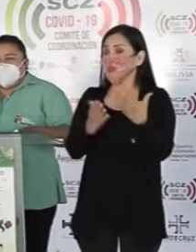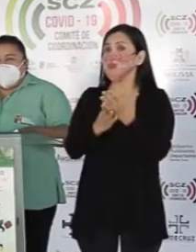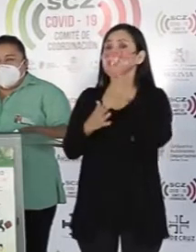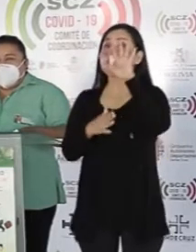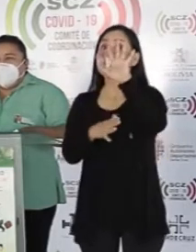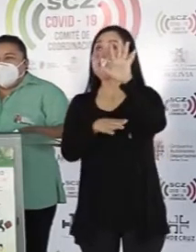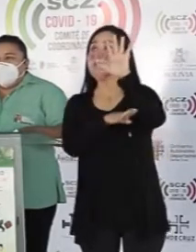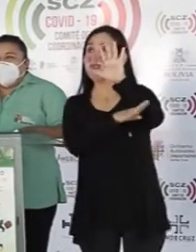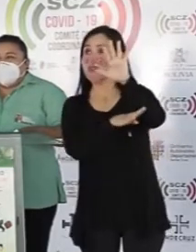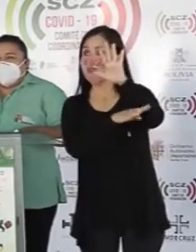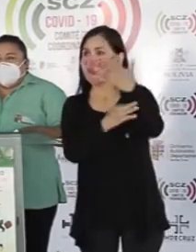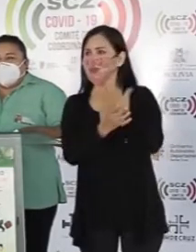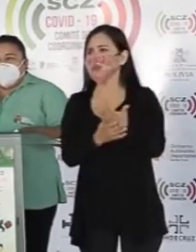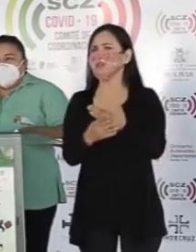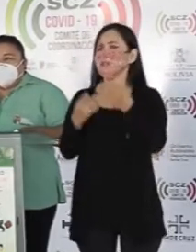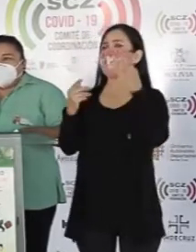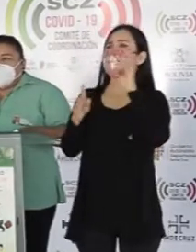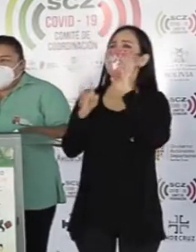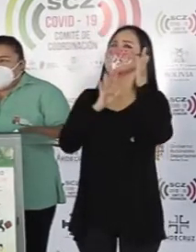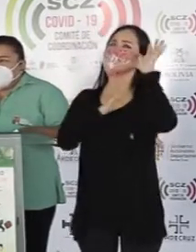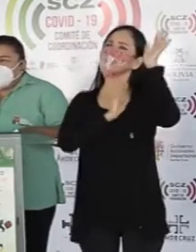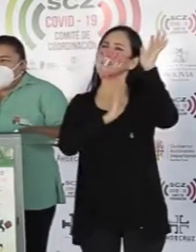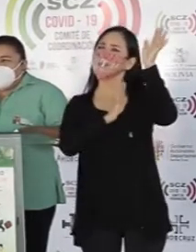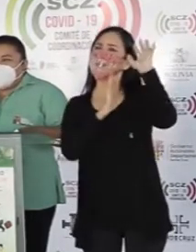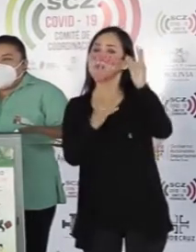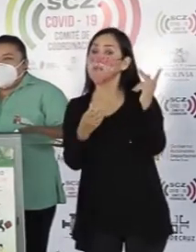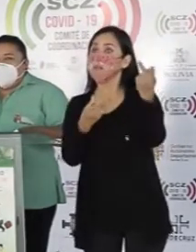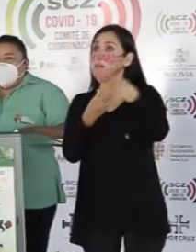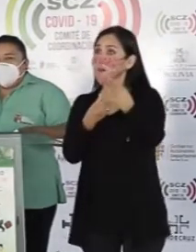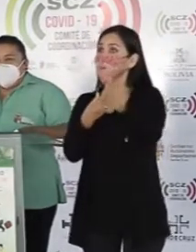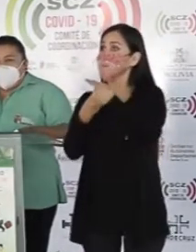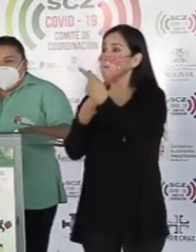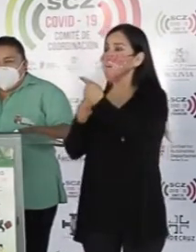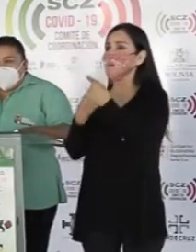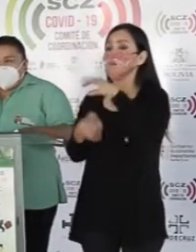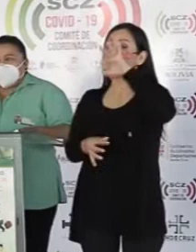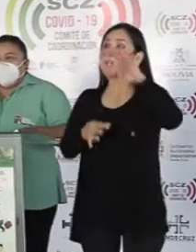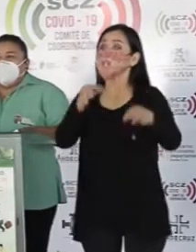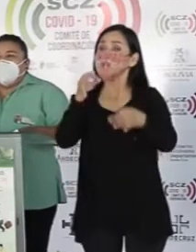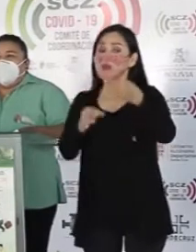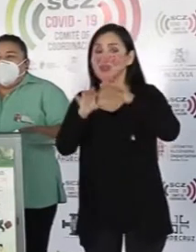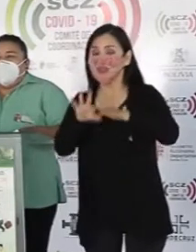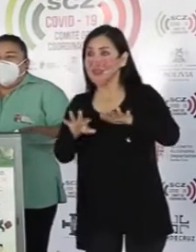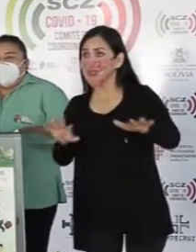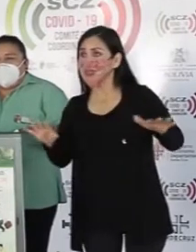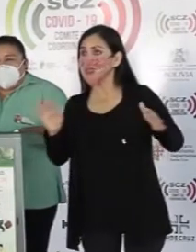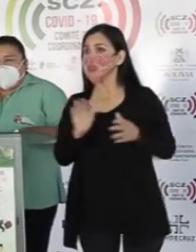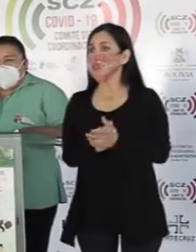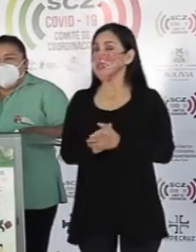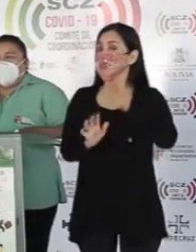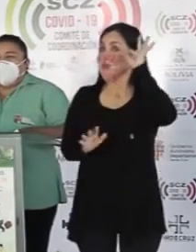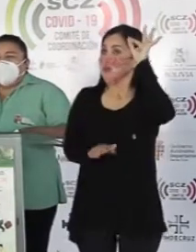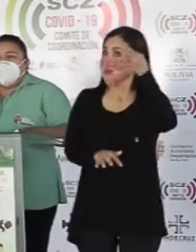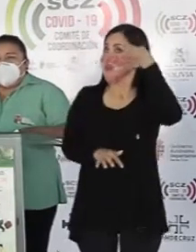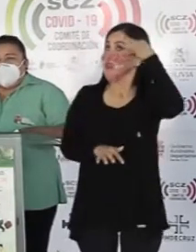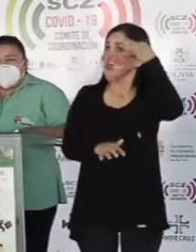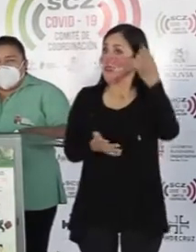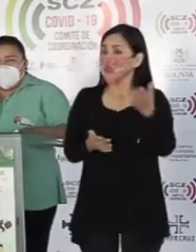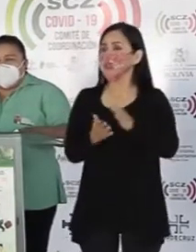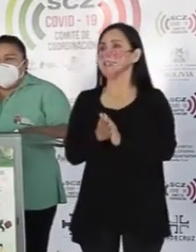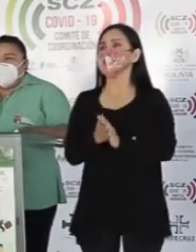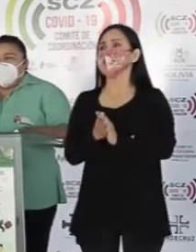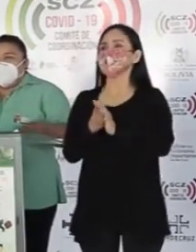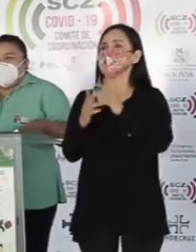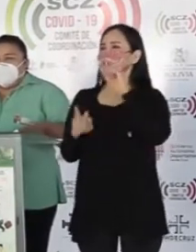5 de la tarde, un conservatorio donde estarán participando jueces de la niñez, la Fiscalía, la